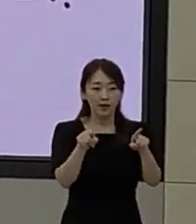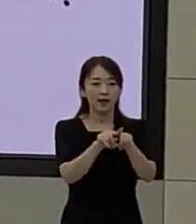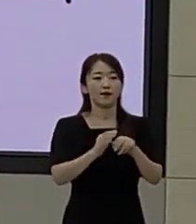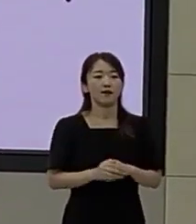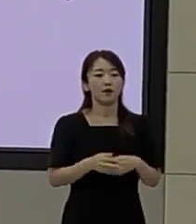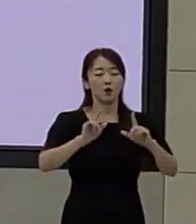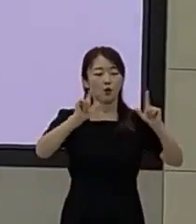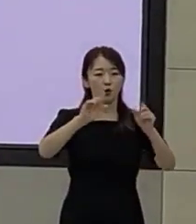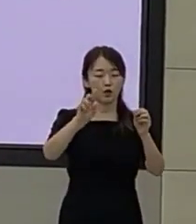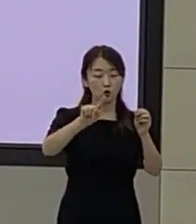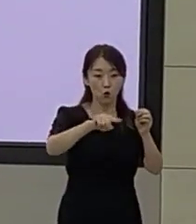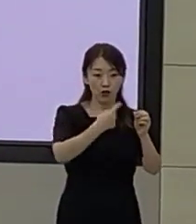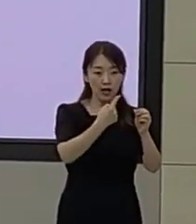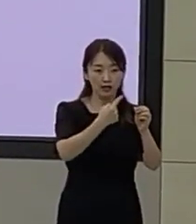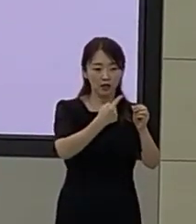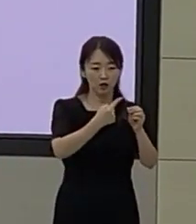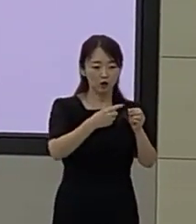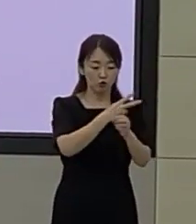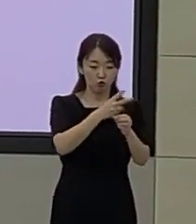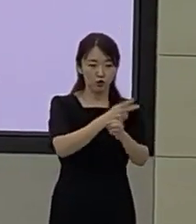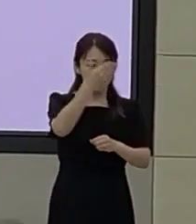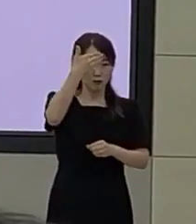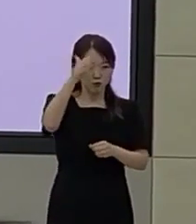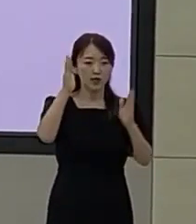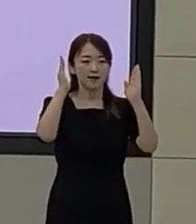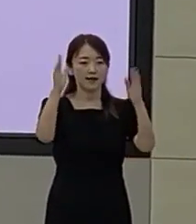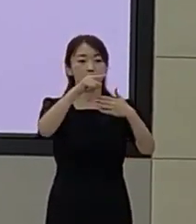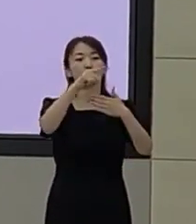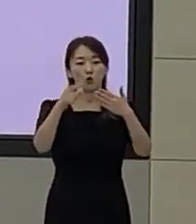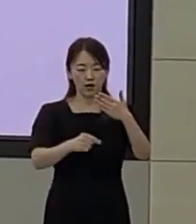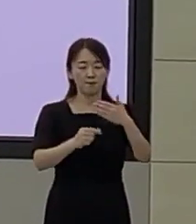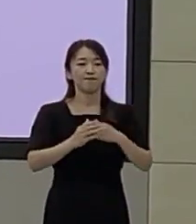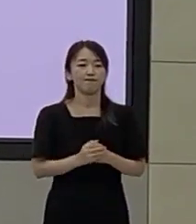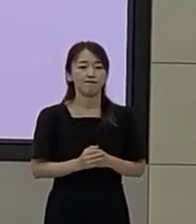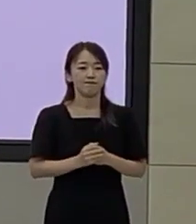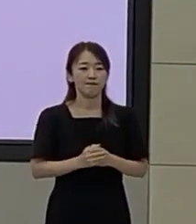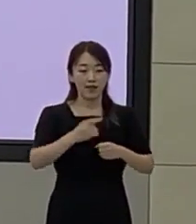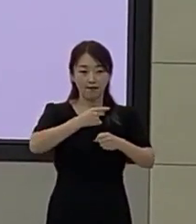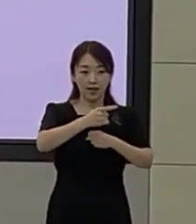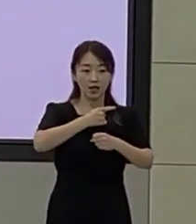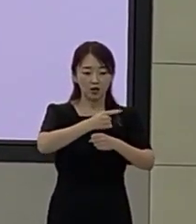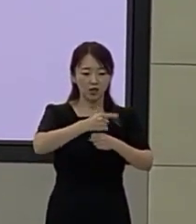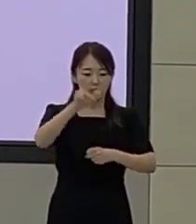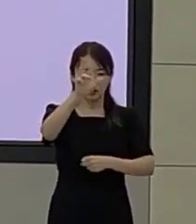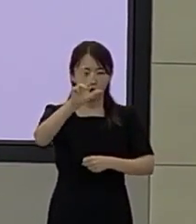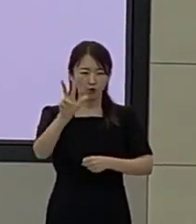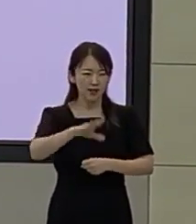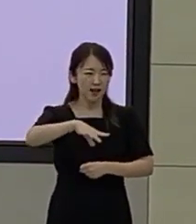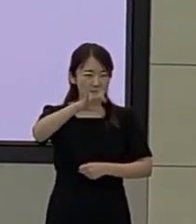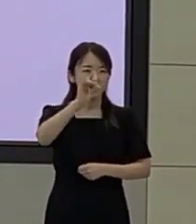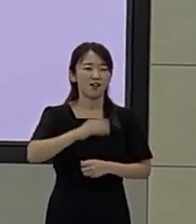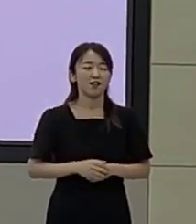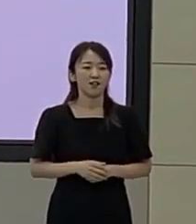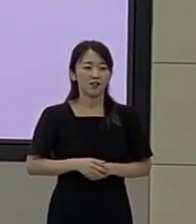이와 함께 올해 초등학교 1학년이 2시간 무상 학습형 프로그램을 내년에는 전국에서